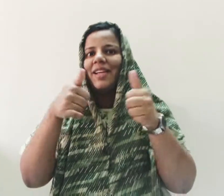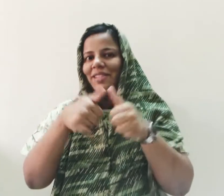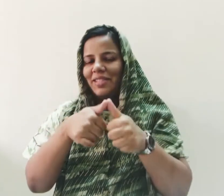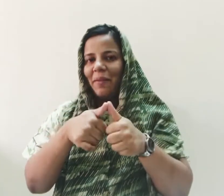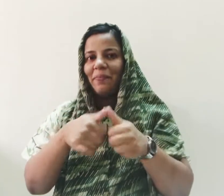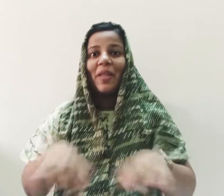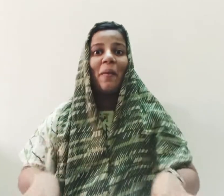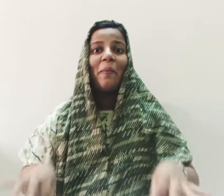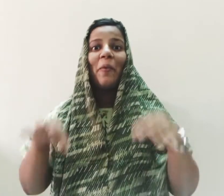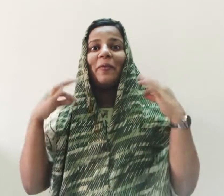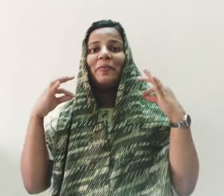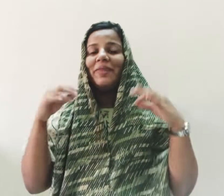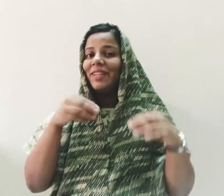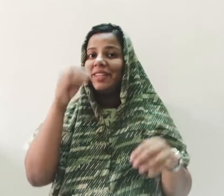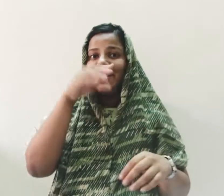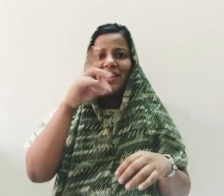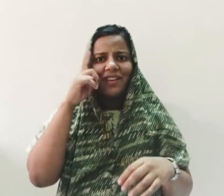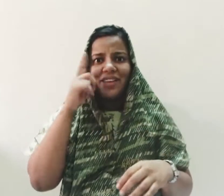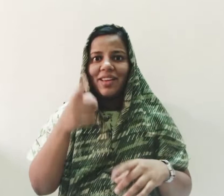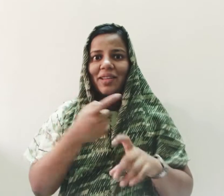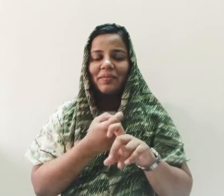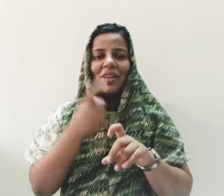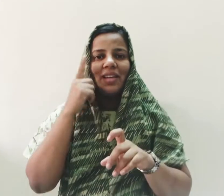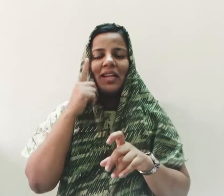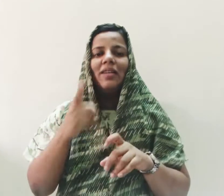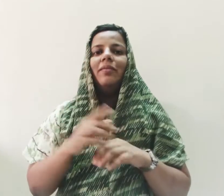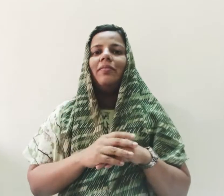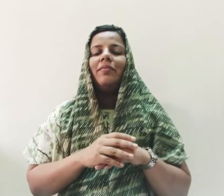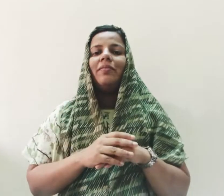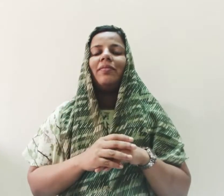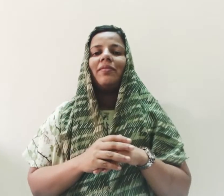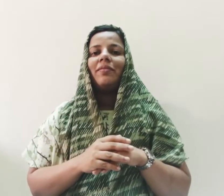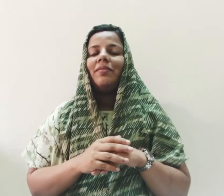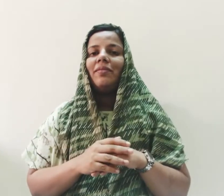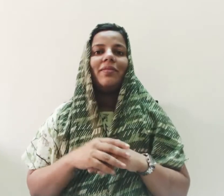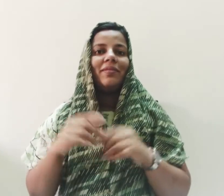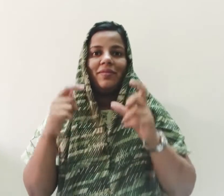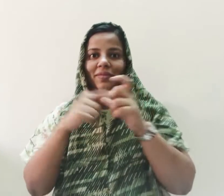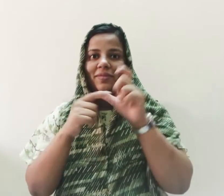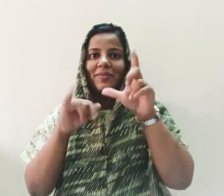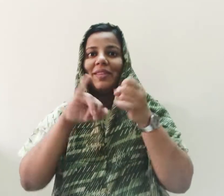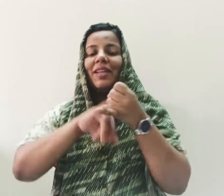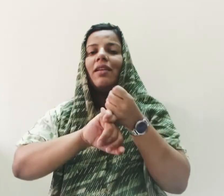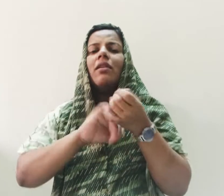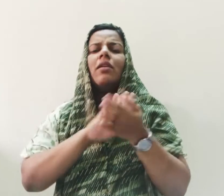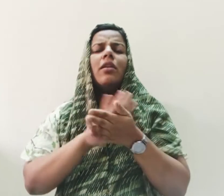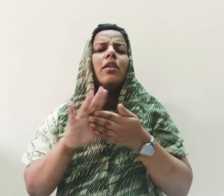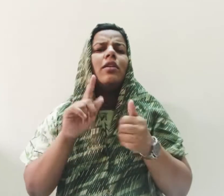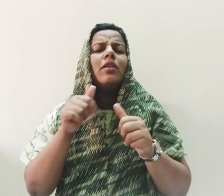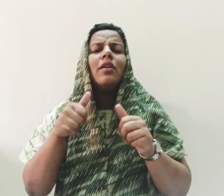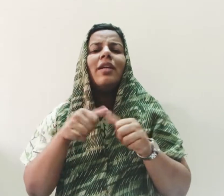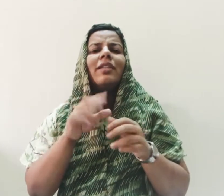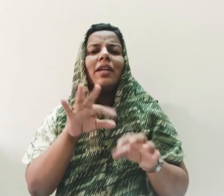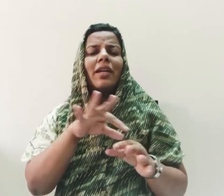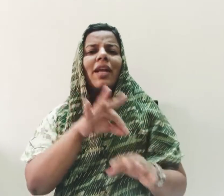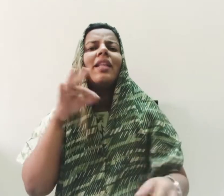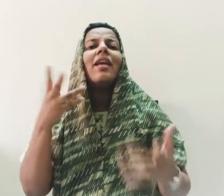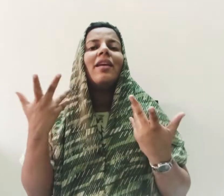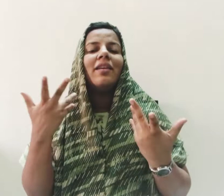മേൽ പുതപ്പെടുന്ന രംഗം നമുക്കറിയാം. ഏലിയാവ് ഏലീഷയെ കണ്ടെത്തുന്നത് ഏലീഷ വയലിൽ കാളയെ